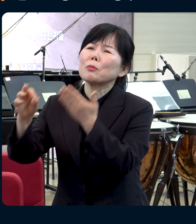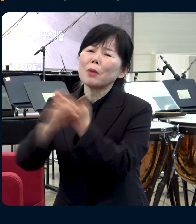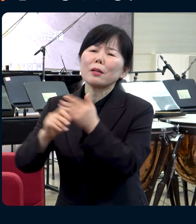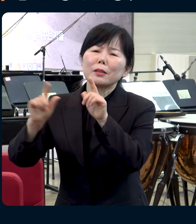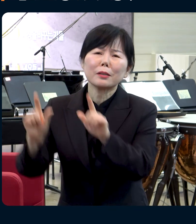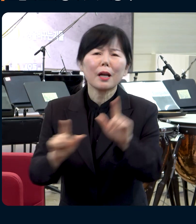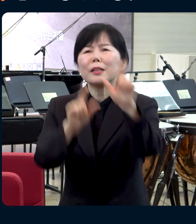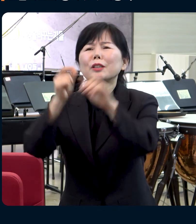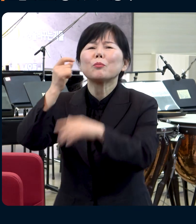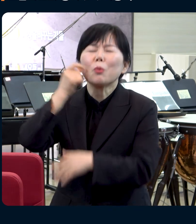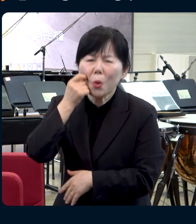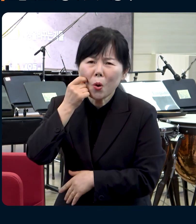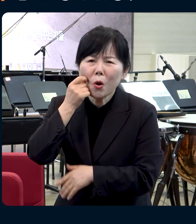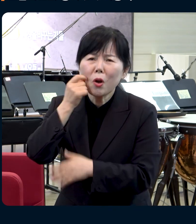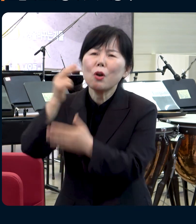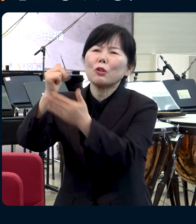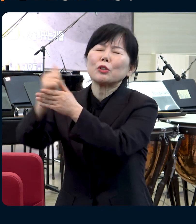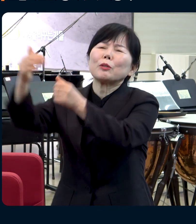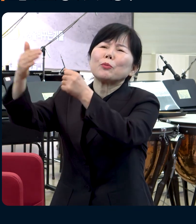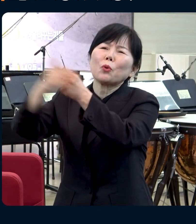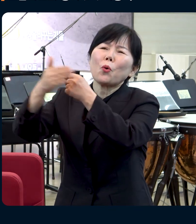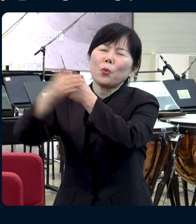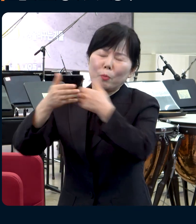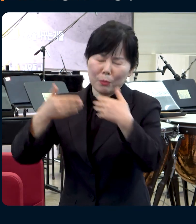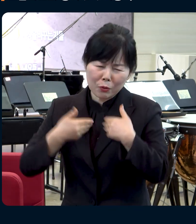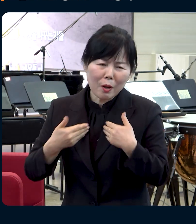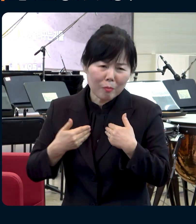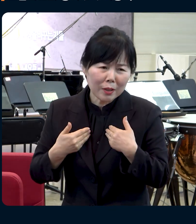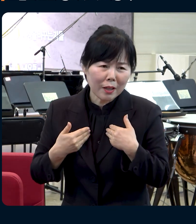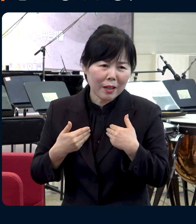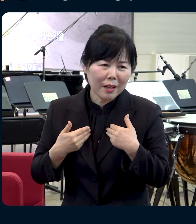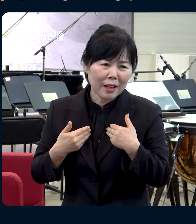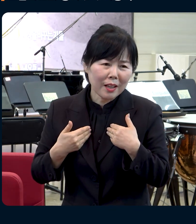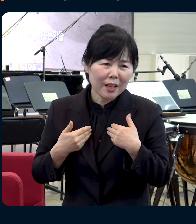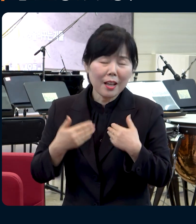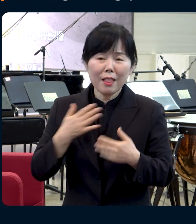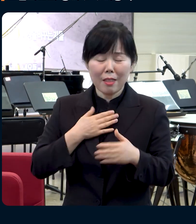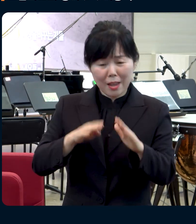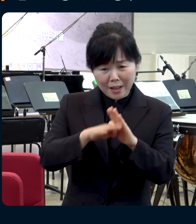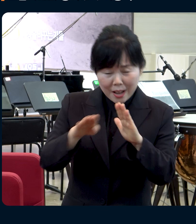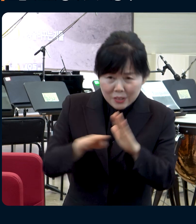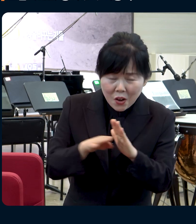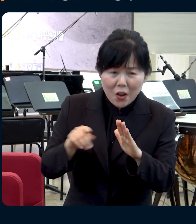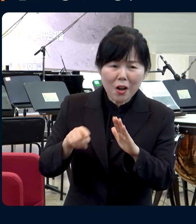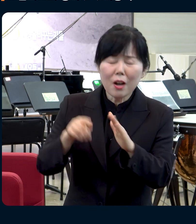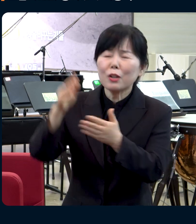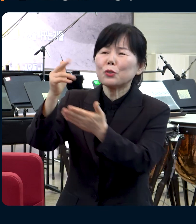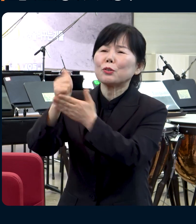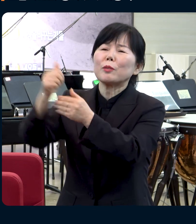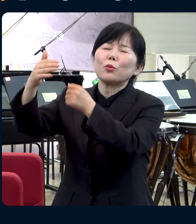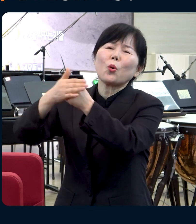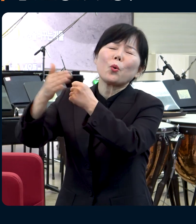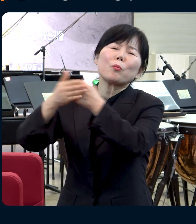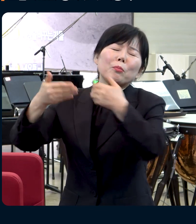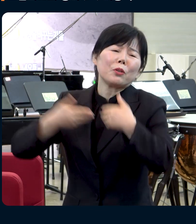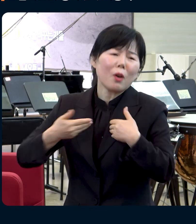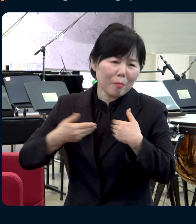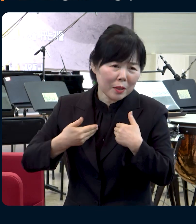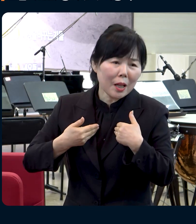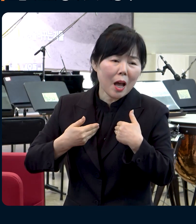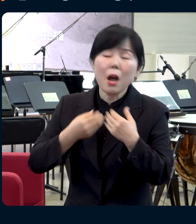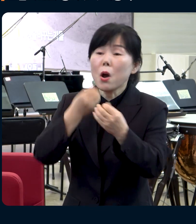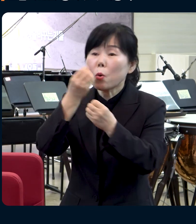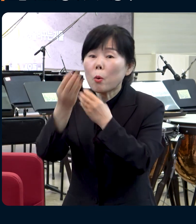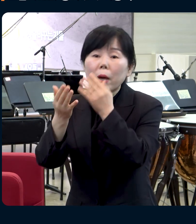없습니다. 도움이 필요합니다. 나의 사업터에서, 나의 가정에서 주님의 도움이 필요합니다. 이것을